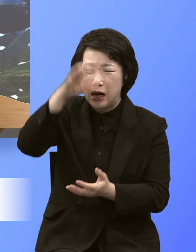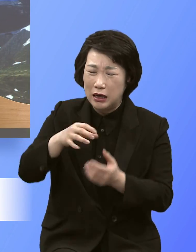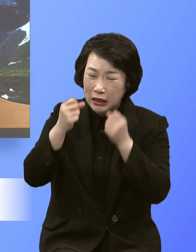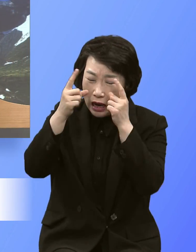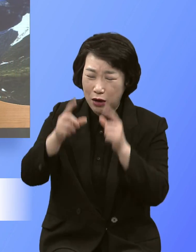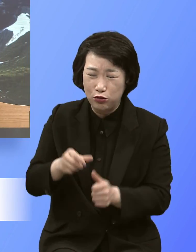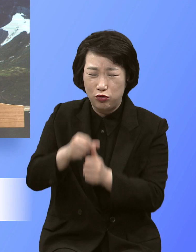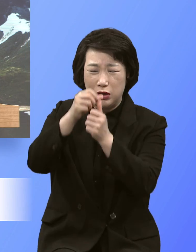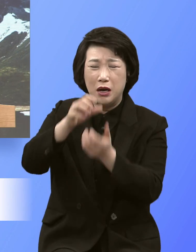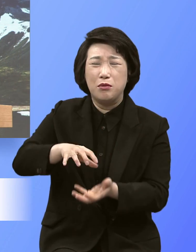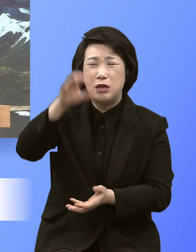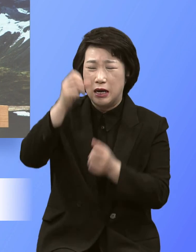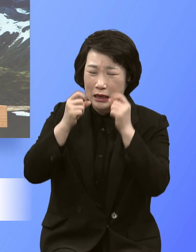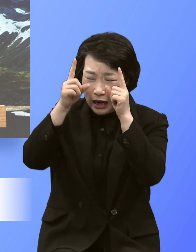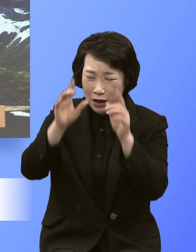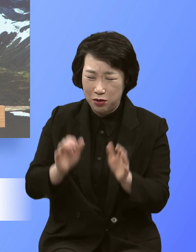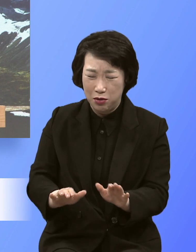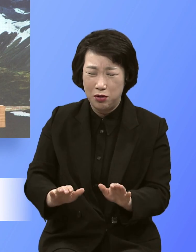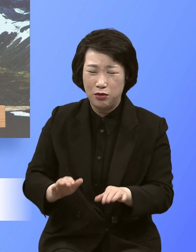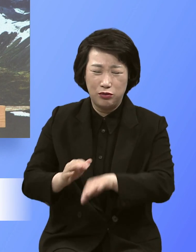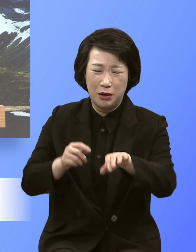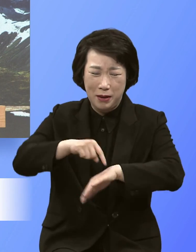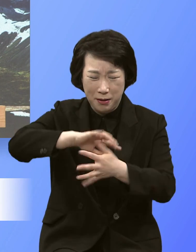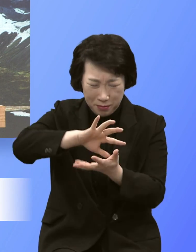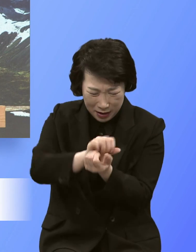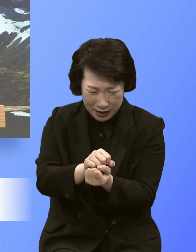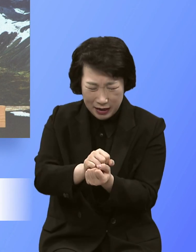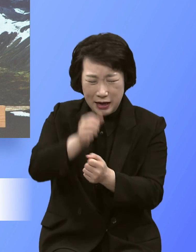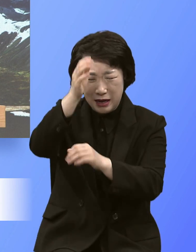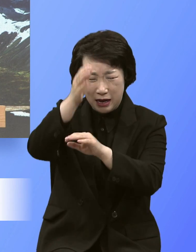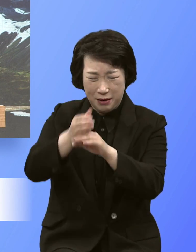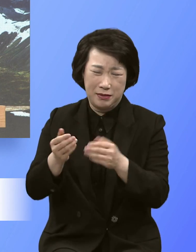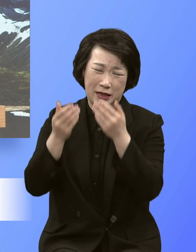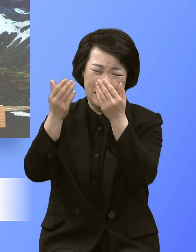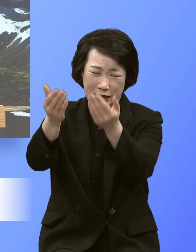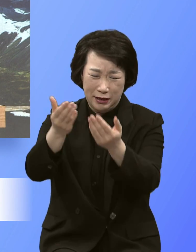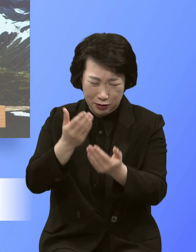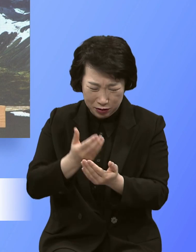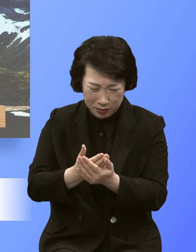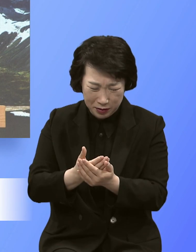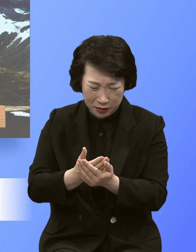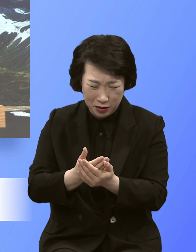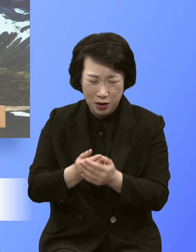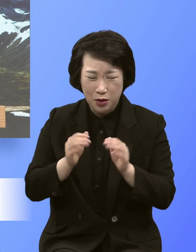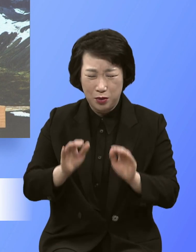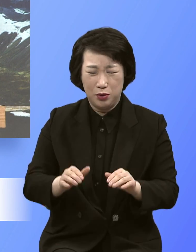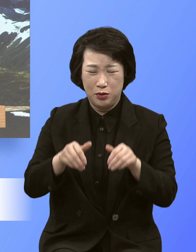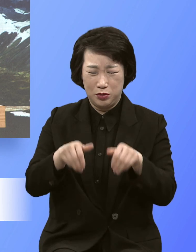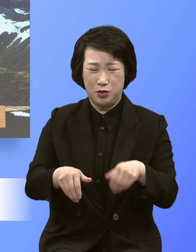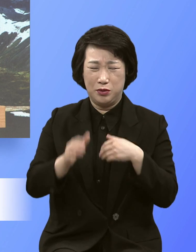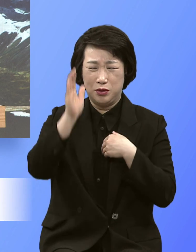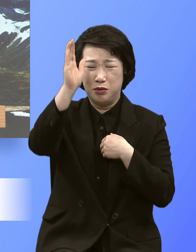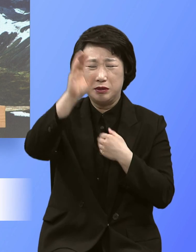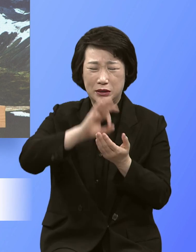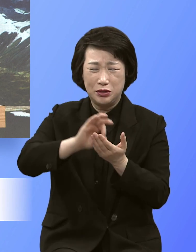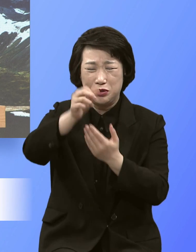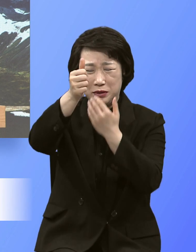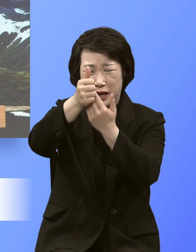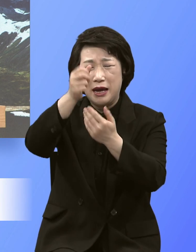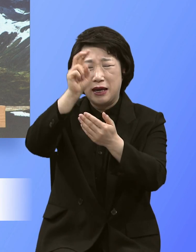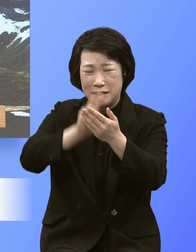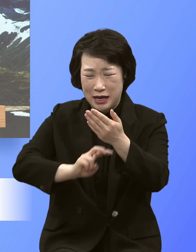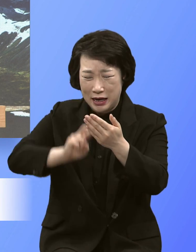구원의 분량을 깨닫고 마음껏 감사케 하옵소서. 오늘 또 종을 써주신